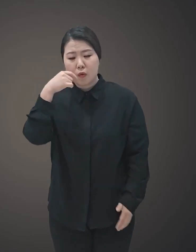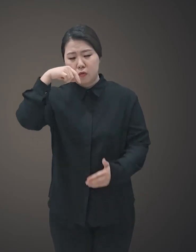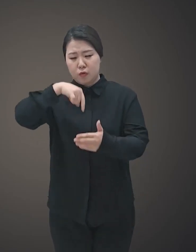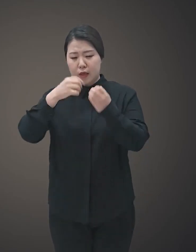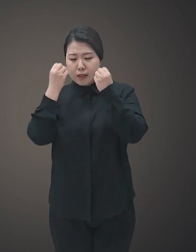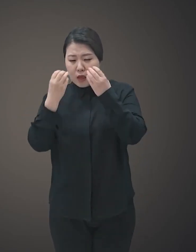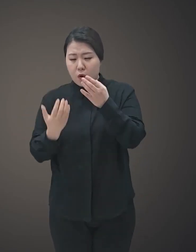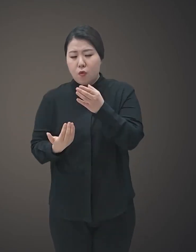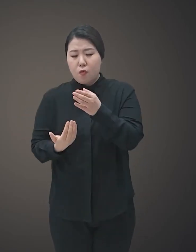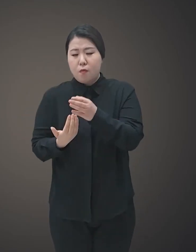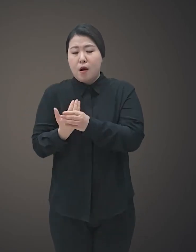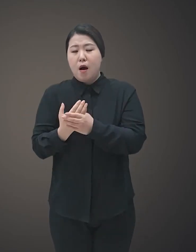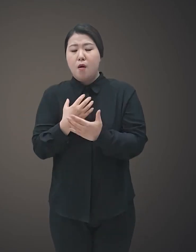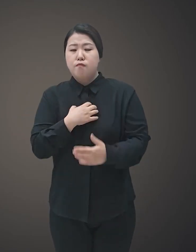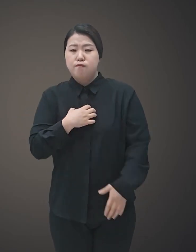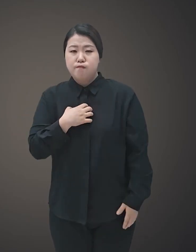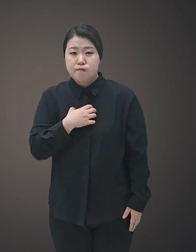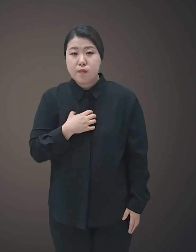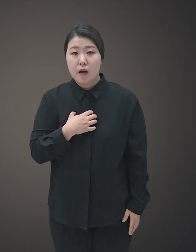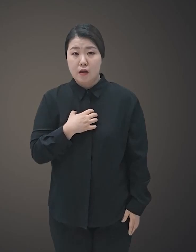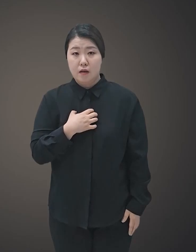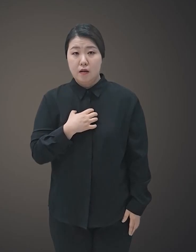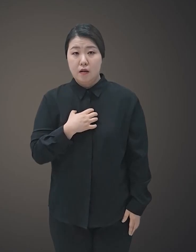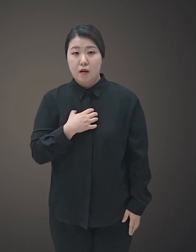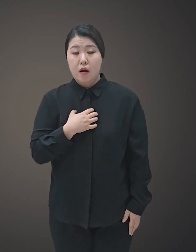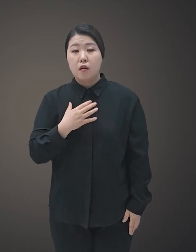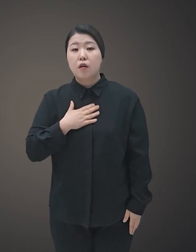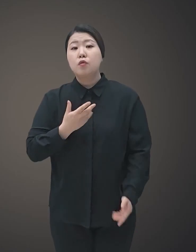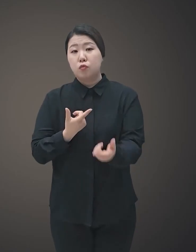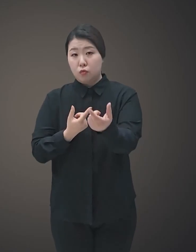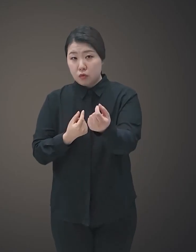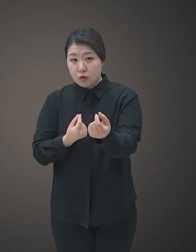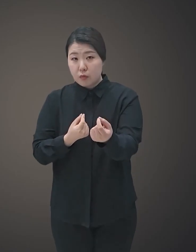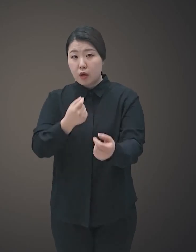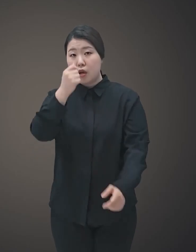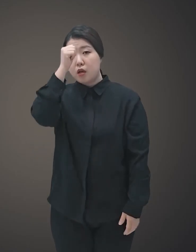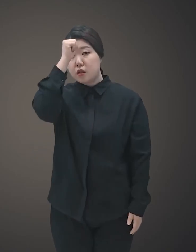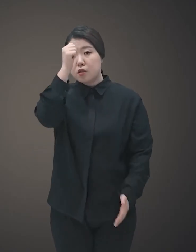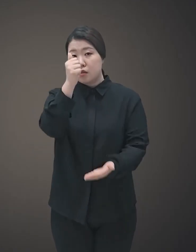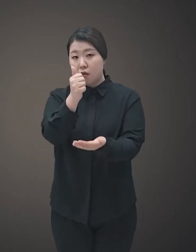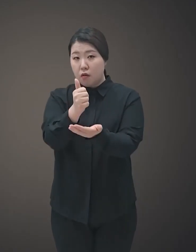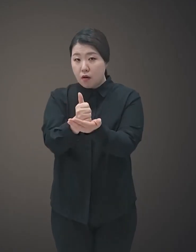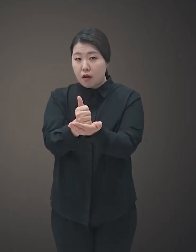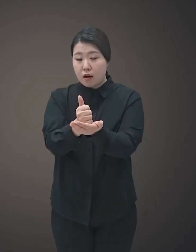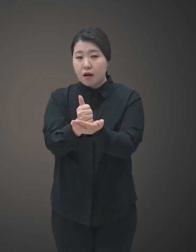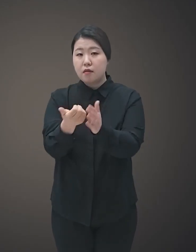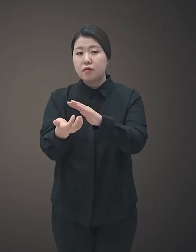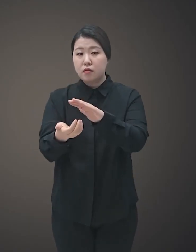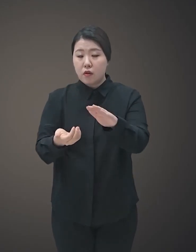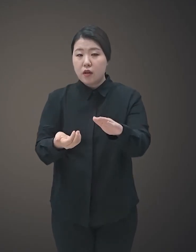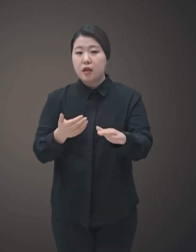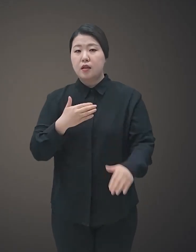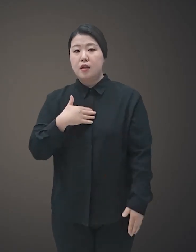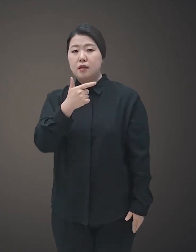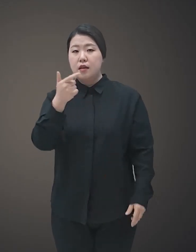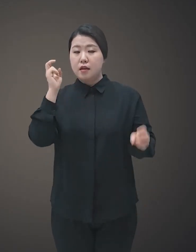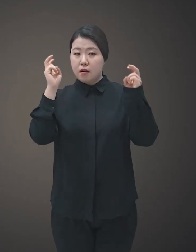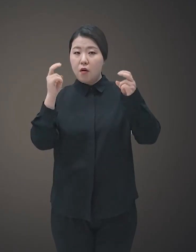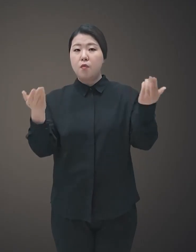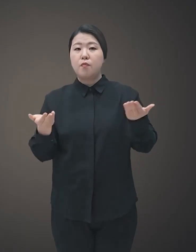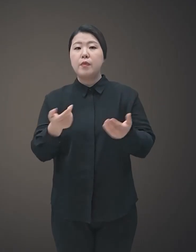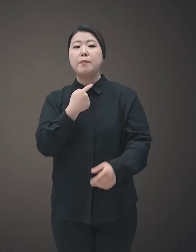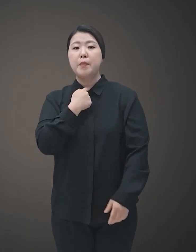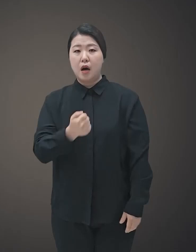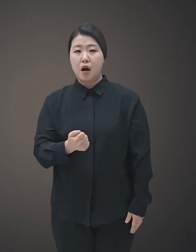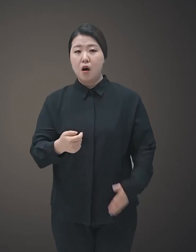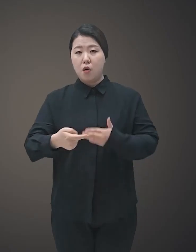부르지요. 저 또한 그랬습니다. 승려가 되기 전에 저는 잘나가는 대기업 임원이었습니다.